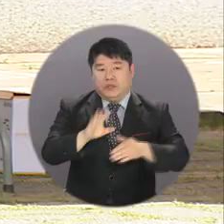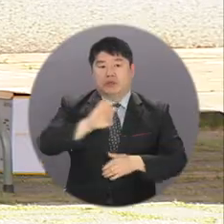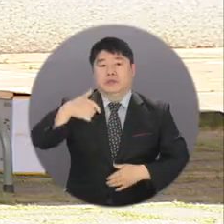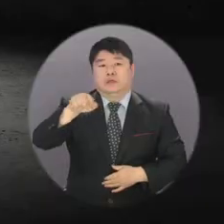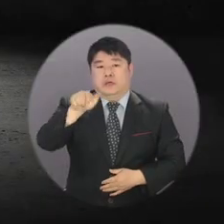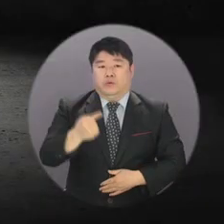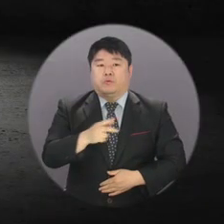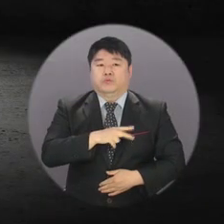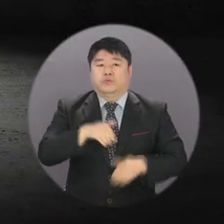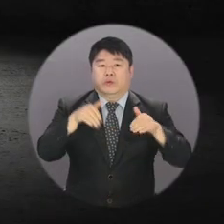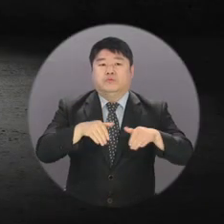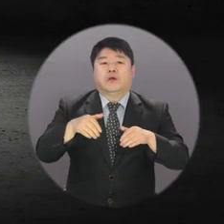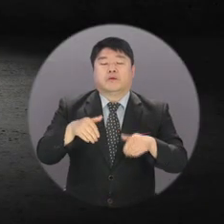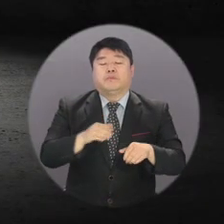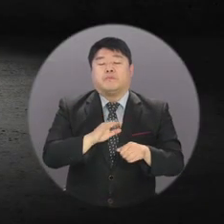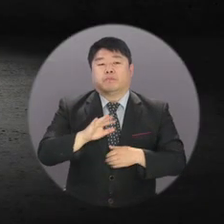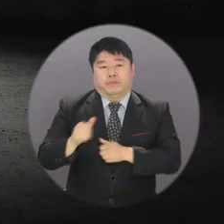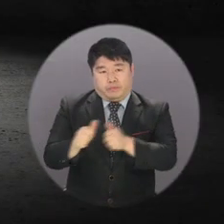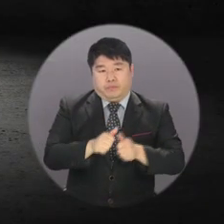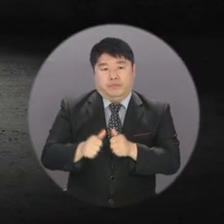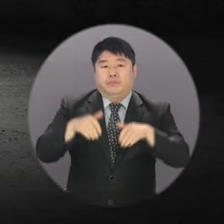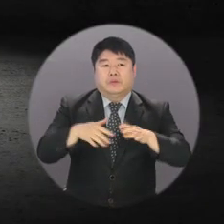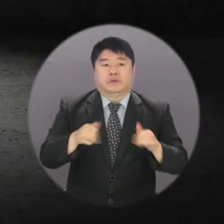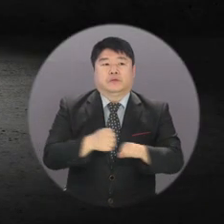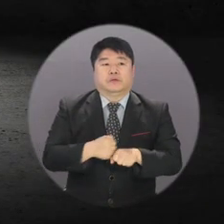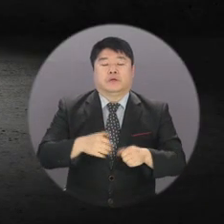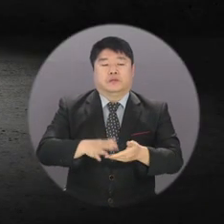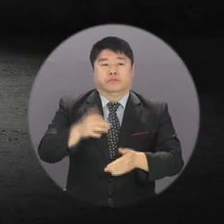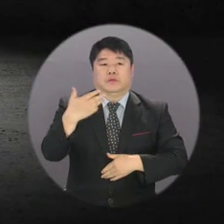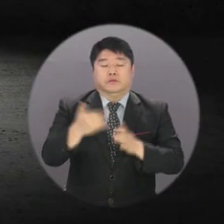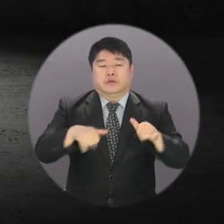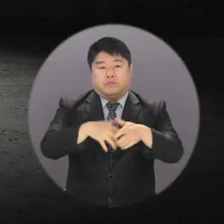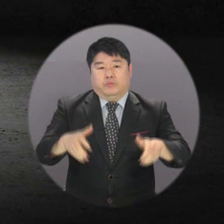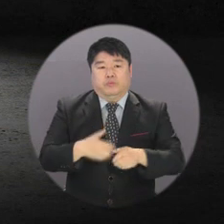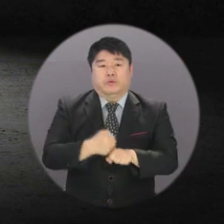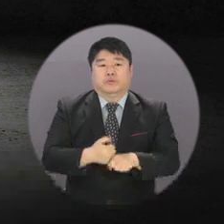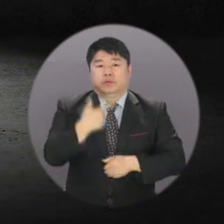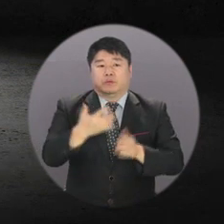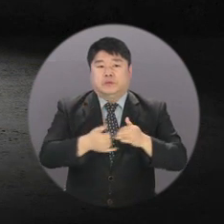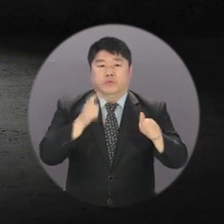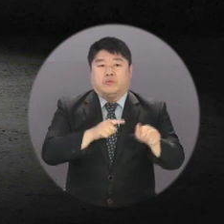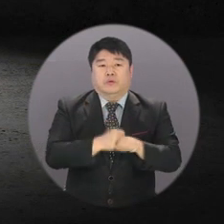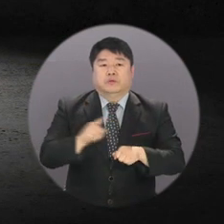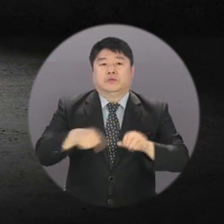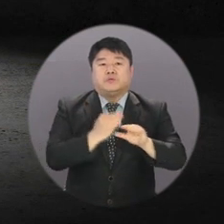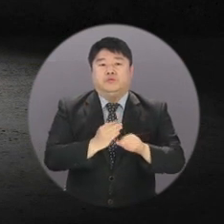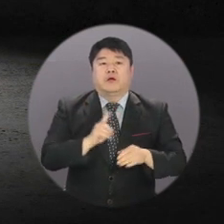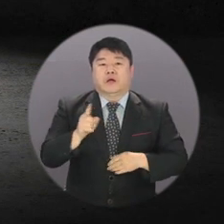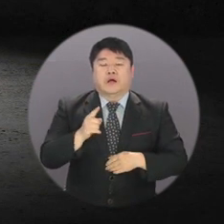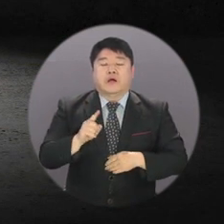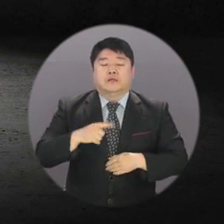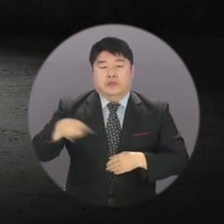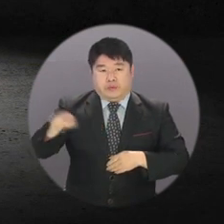수행비서입니다. 지난 7일 담양에서 8명이 모임을 가진 뒤 6명이 확진됐고 이들 가운데 1명이 다녀간 광산구